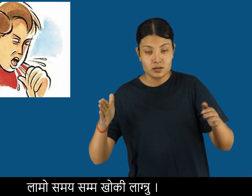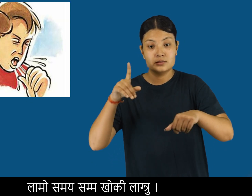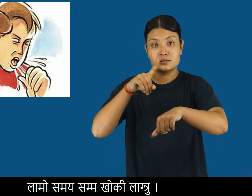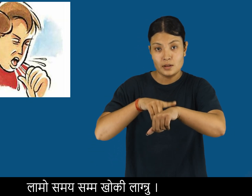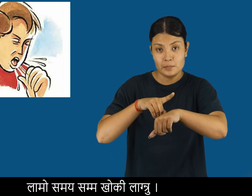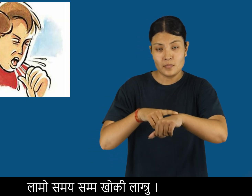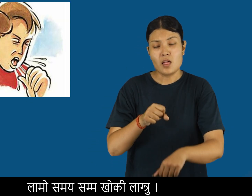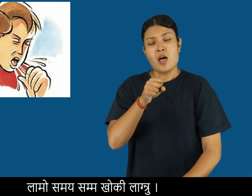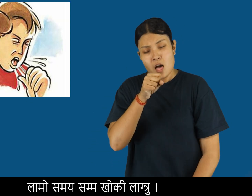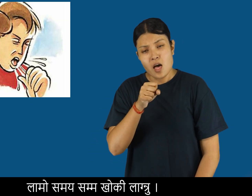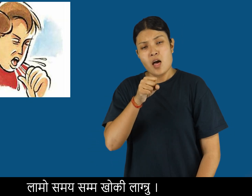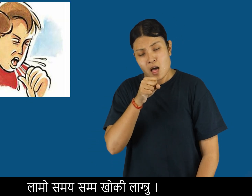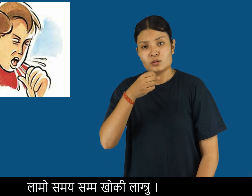लामो समयसम्म खोकी लाग्नु,